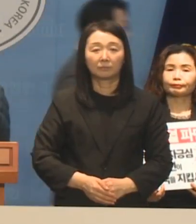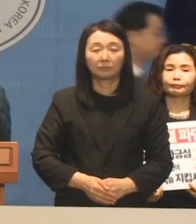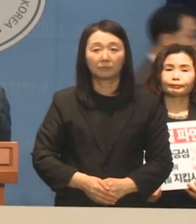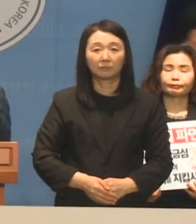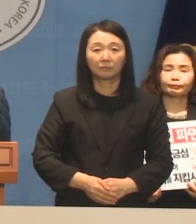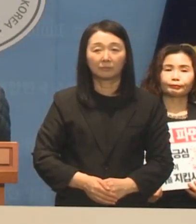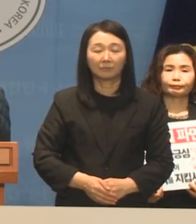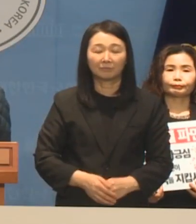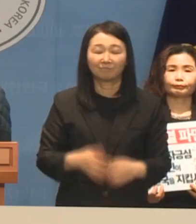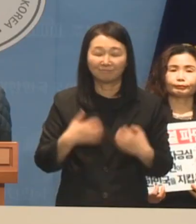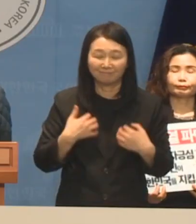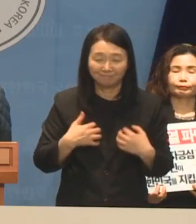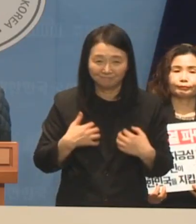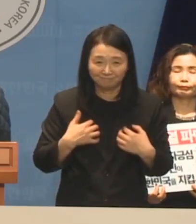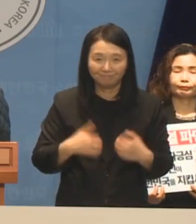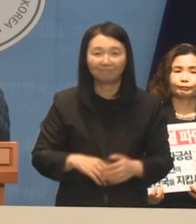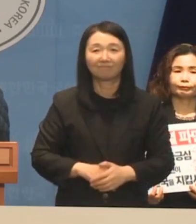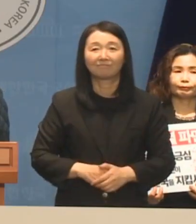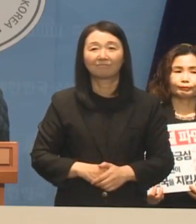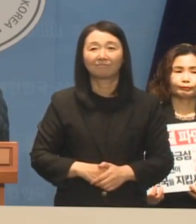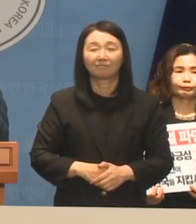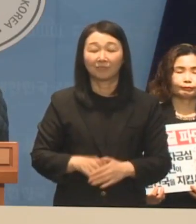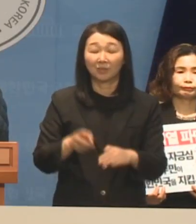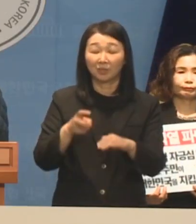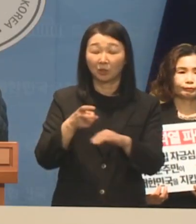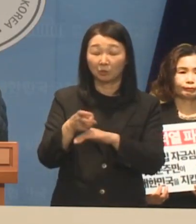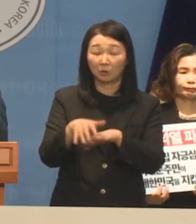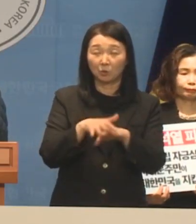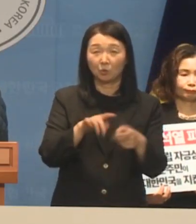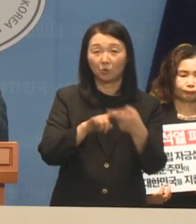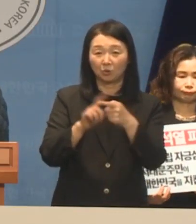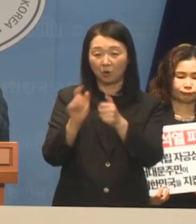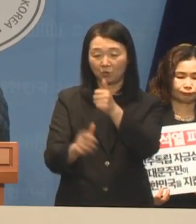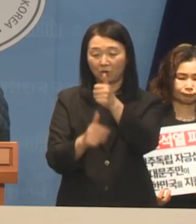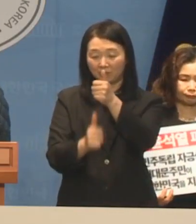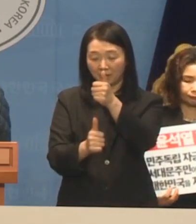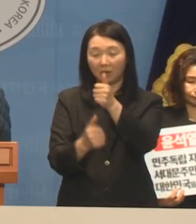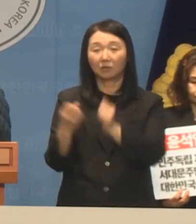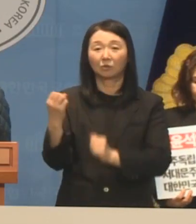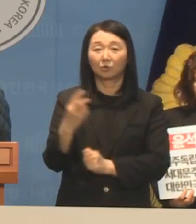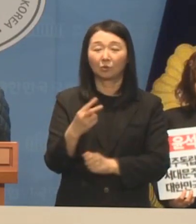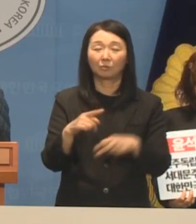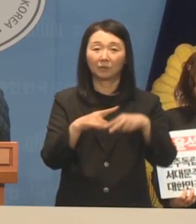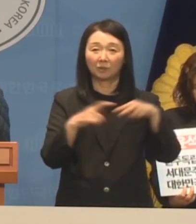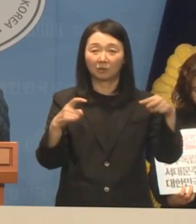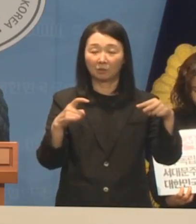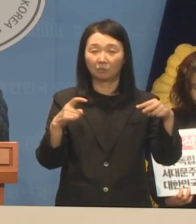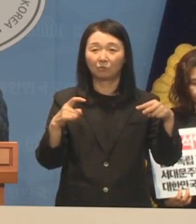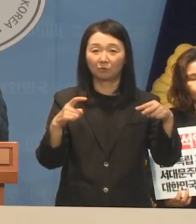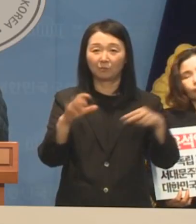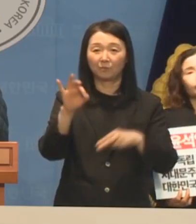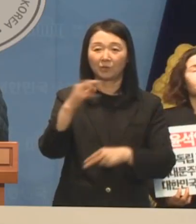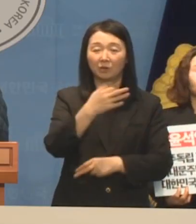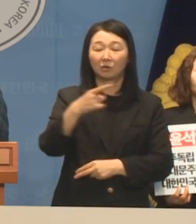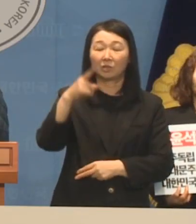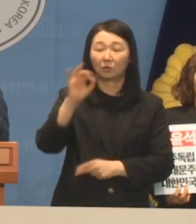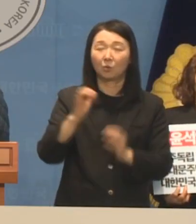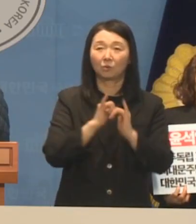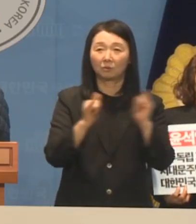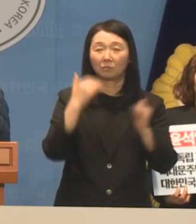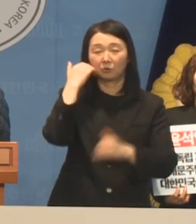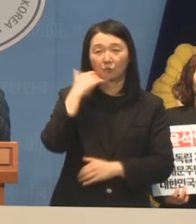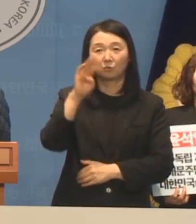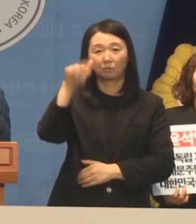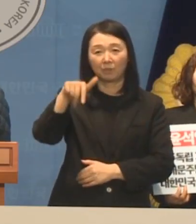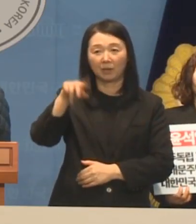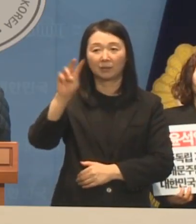예, 반갑습니다. 전국 셔틀버스 노동조합 위원장이자 서대문구 연희동 주민인